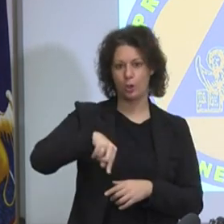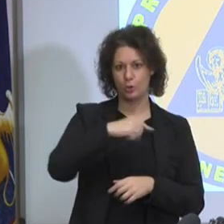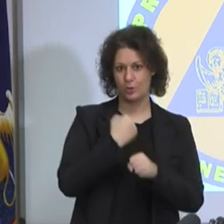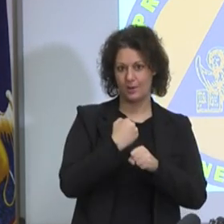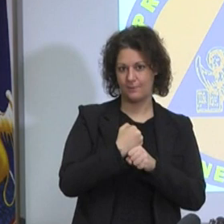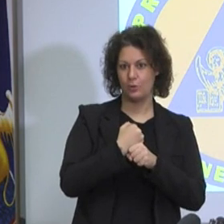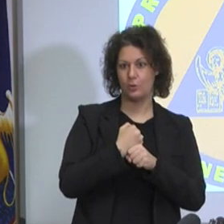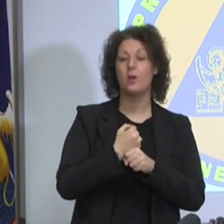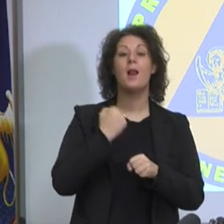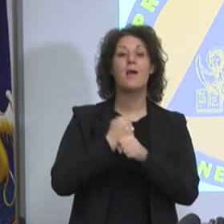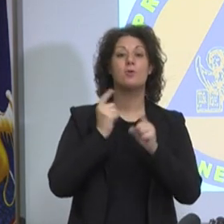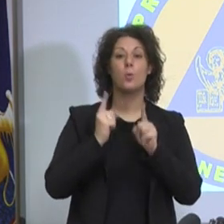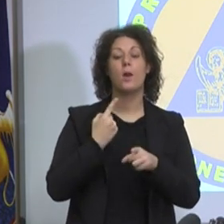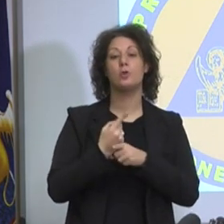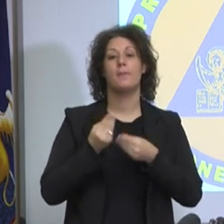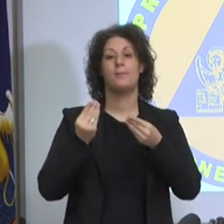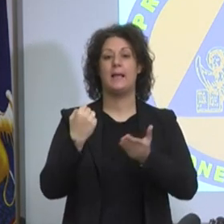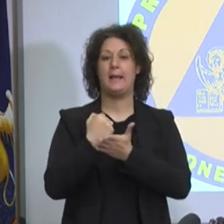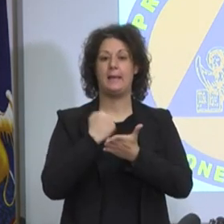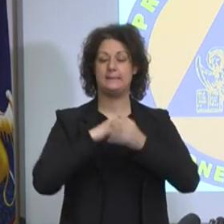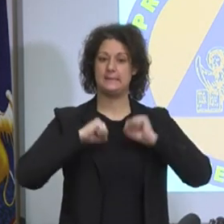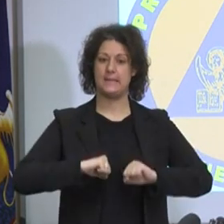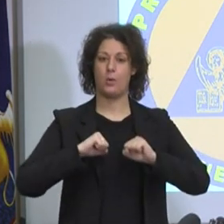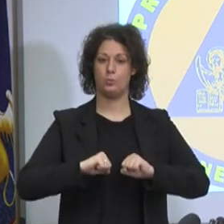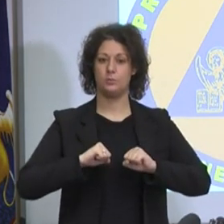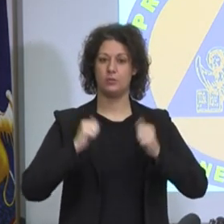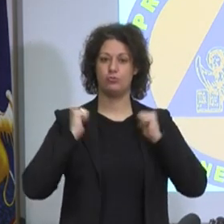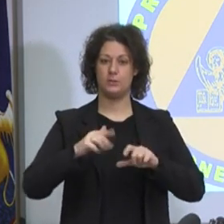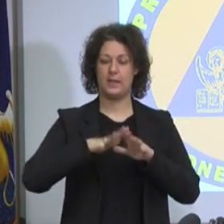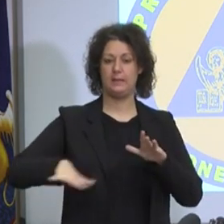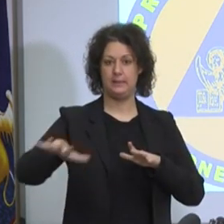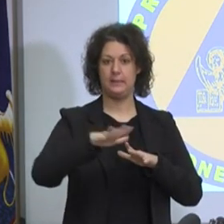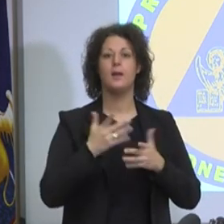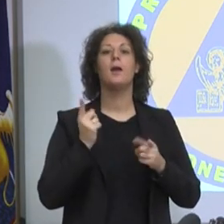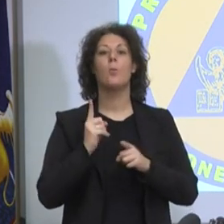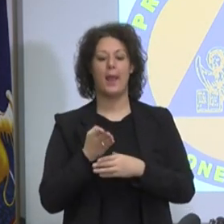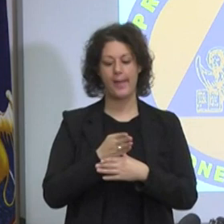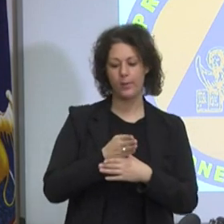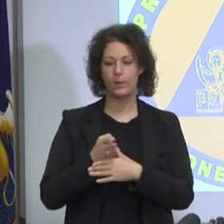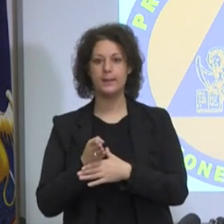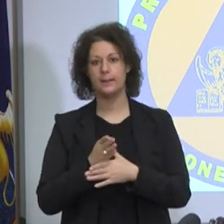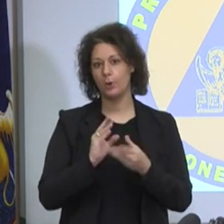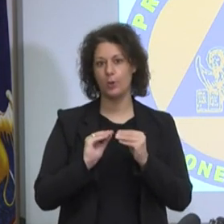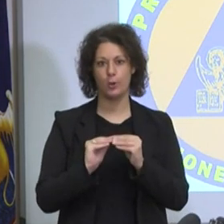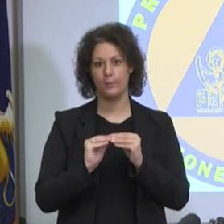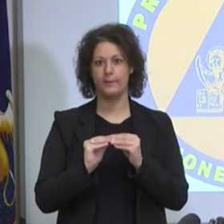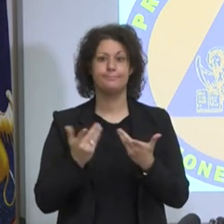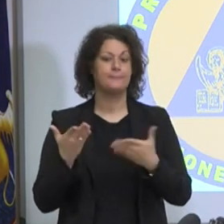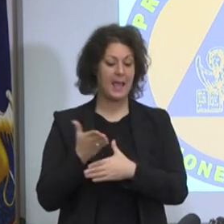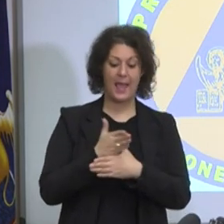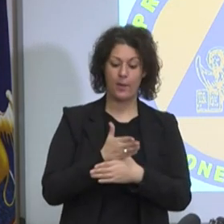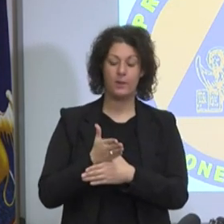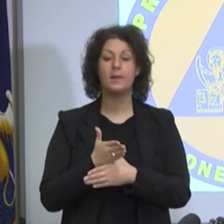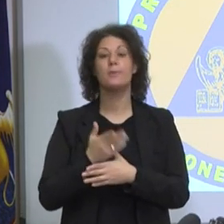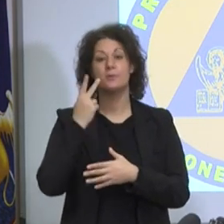modo di garantire la salute ai cittadini. E il punto di equilibrio è tra, ovviamente, rappresentato dalla